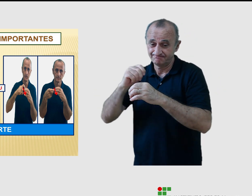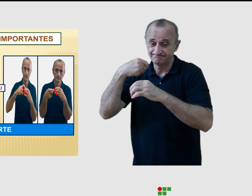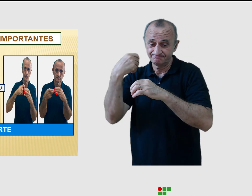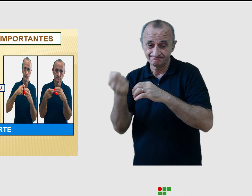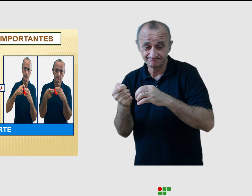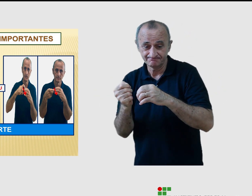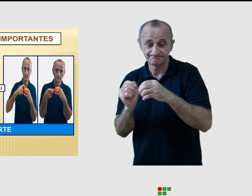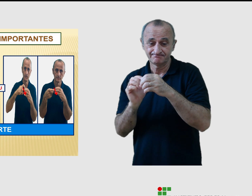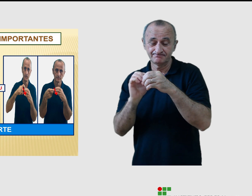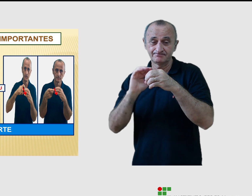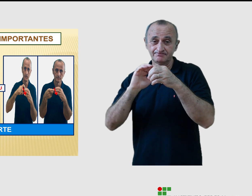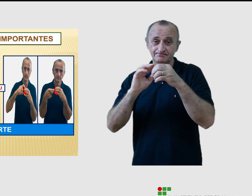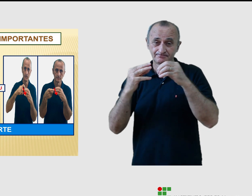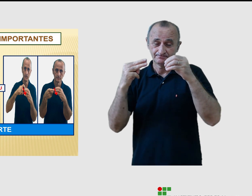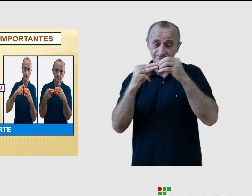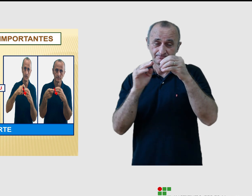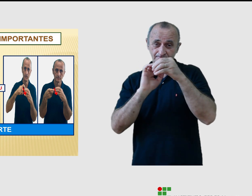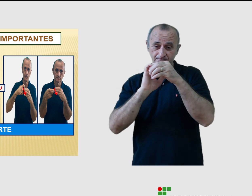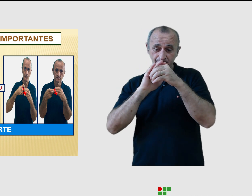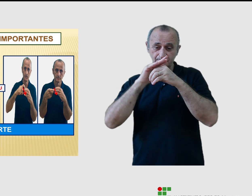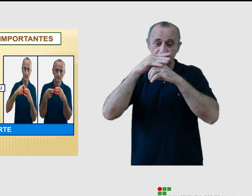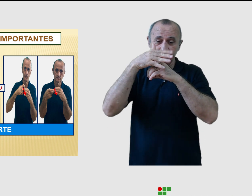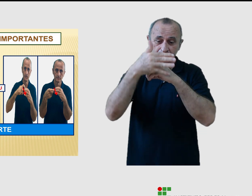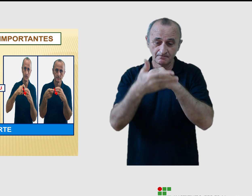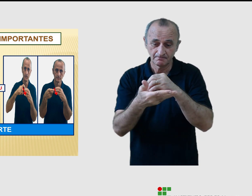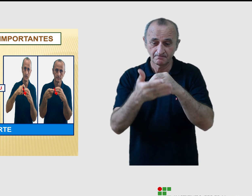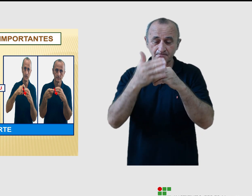também no contexto do estudo da biologia.